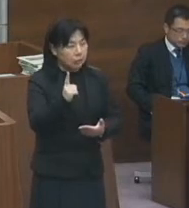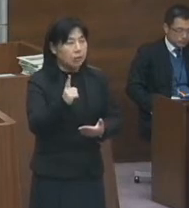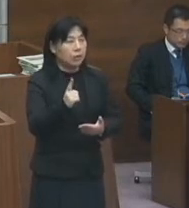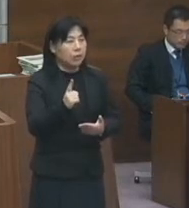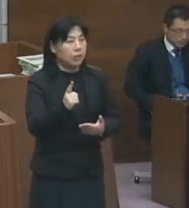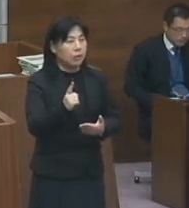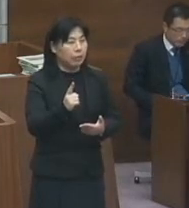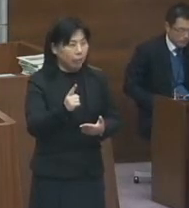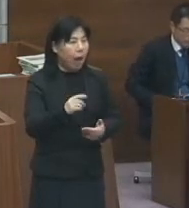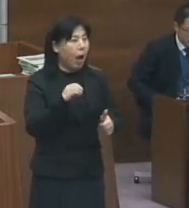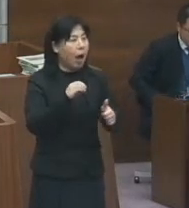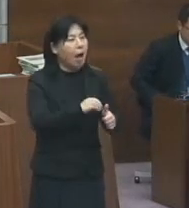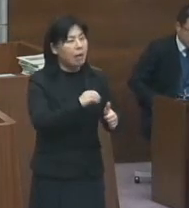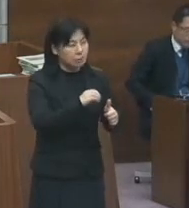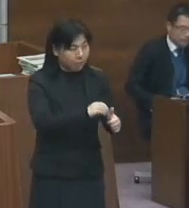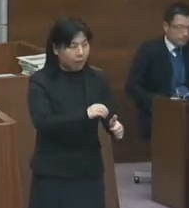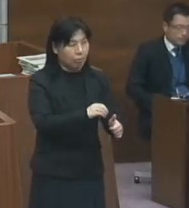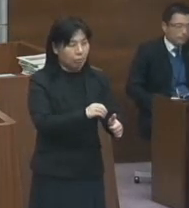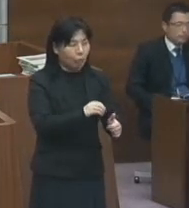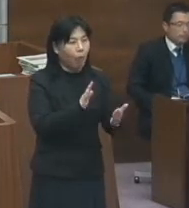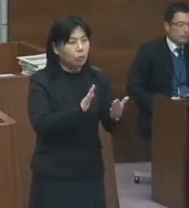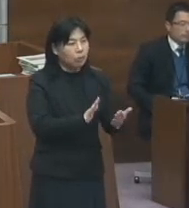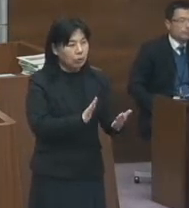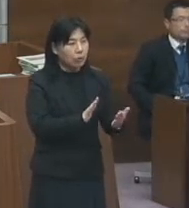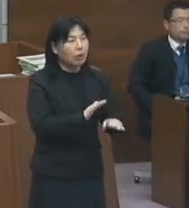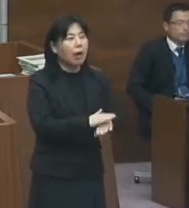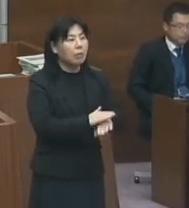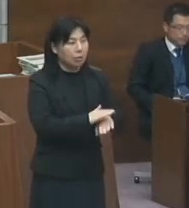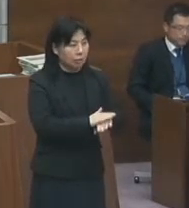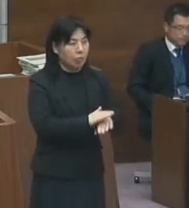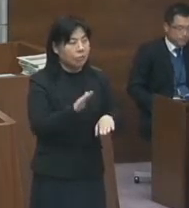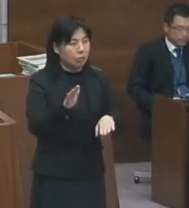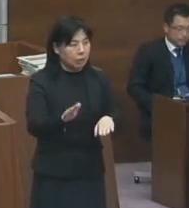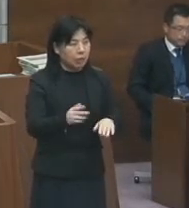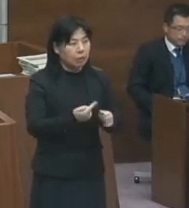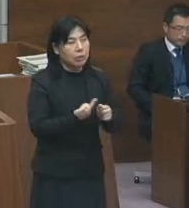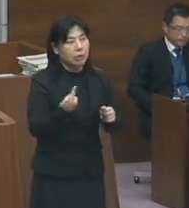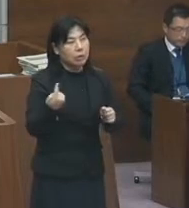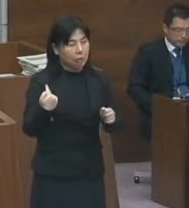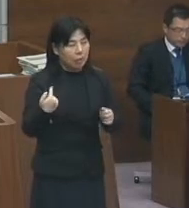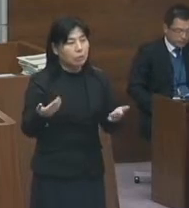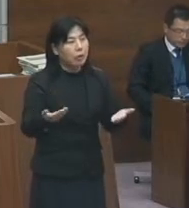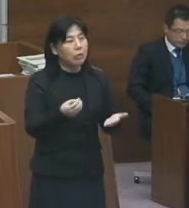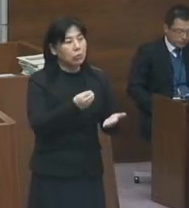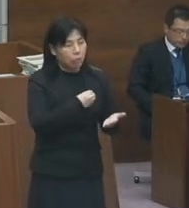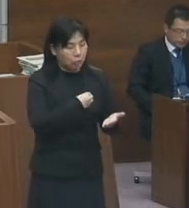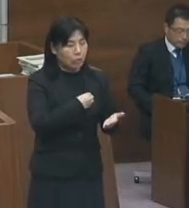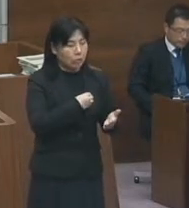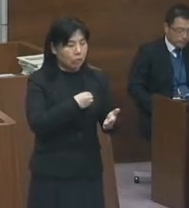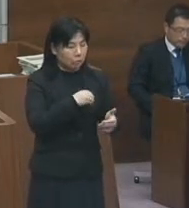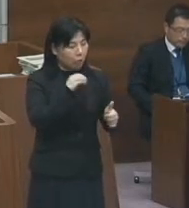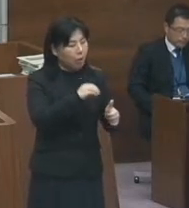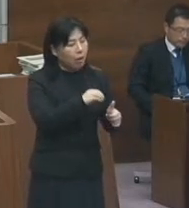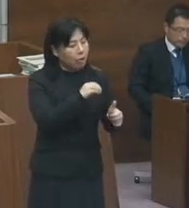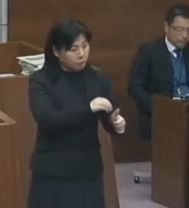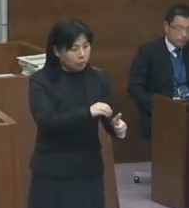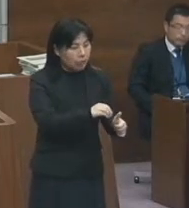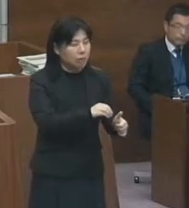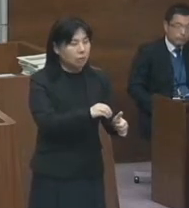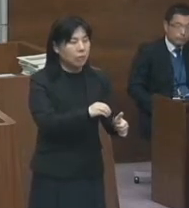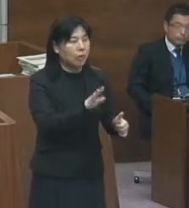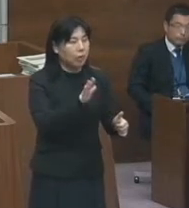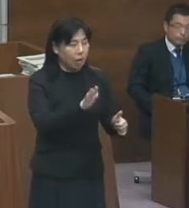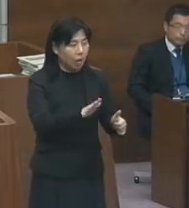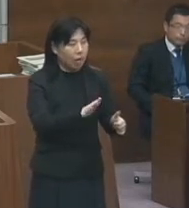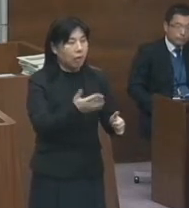対策についてお聞きいたします。昨年発覚した職員によるハラスメント被害に加え、先般市長による暴